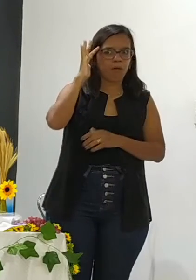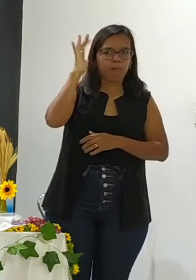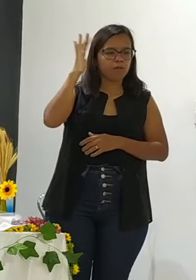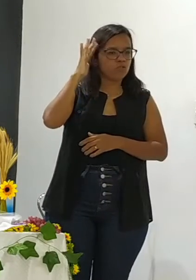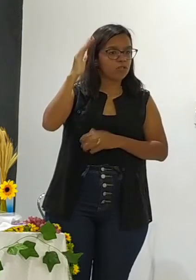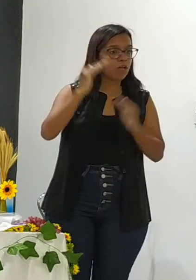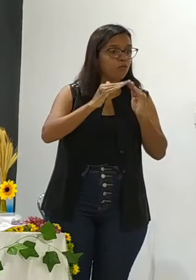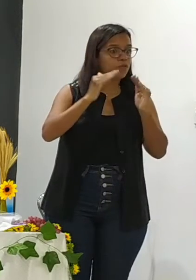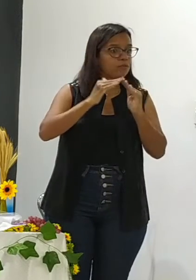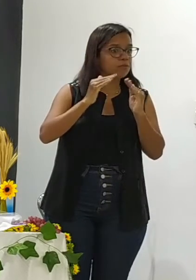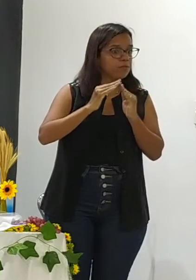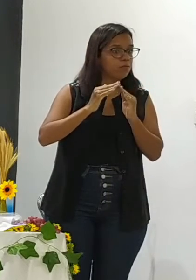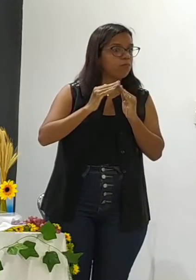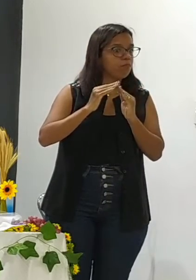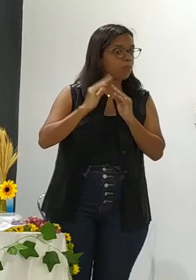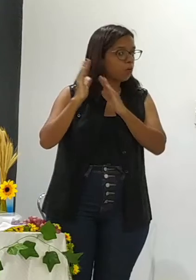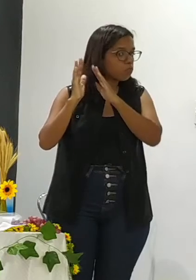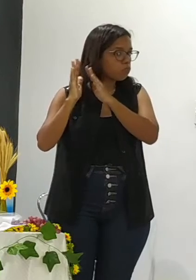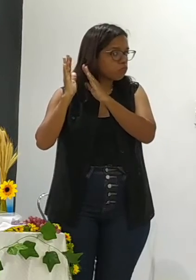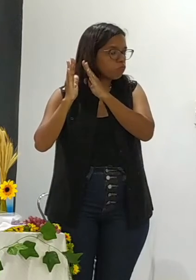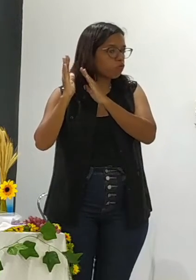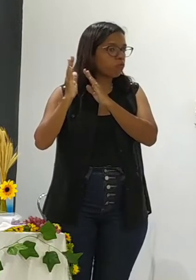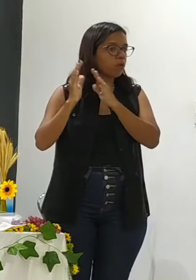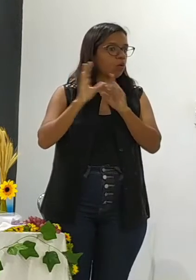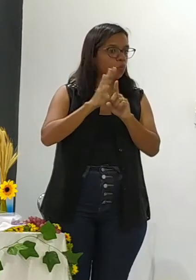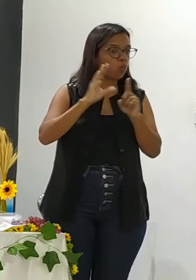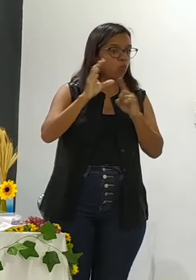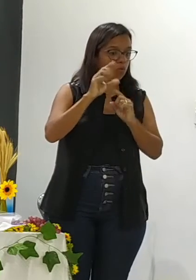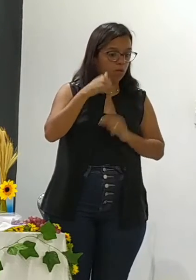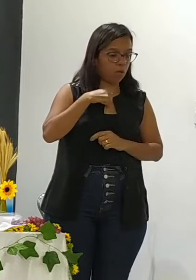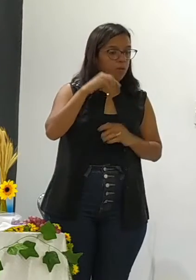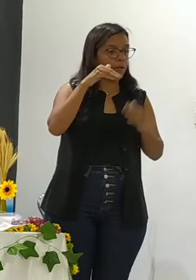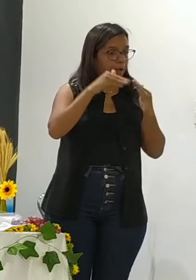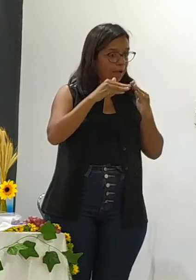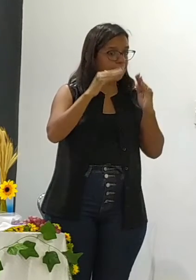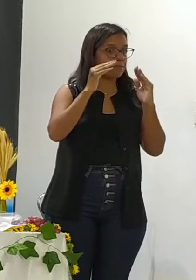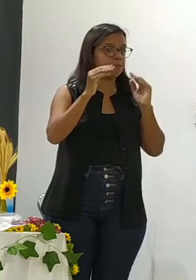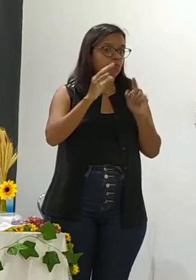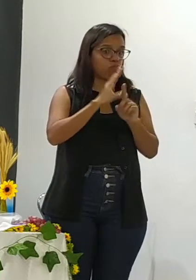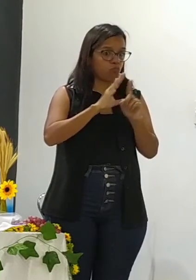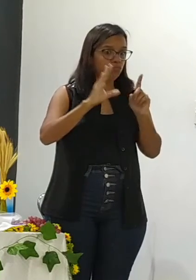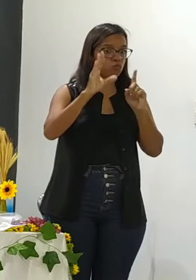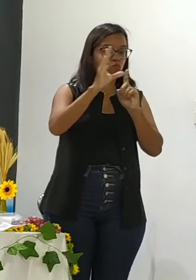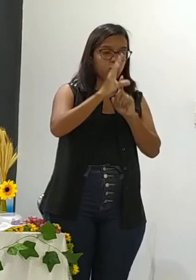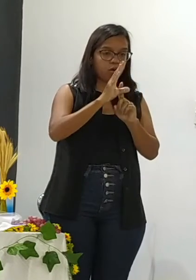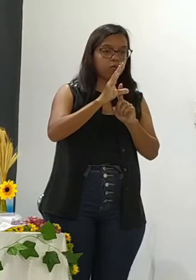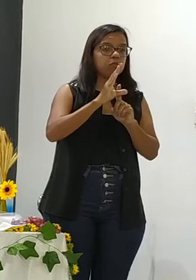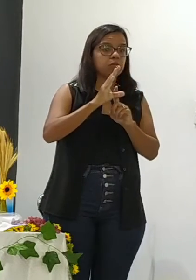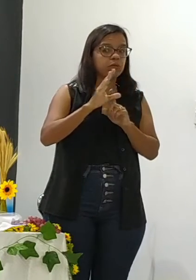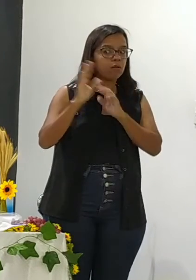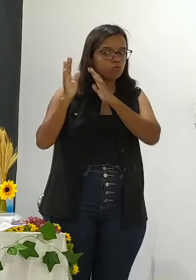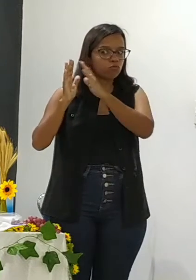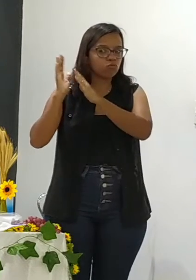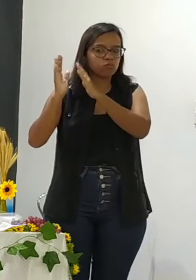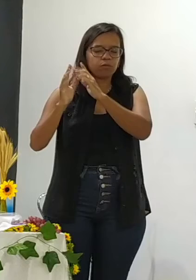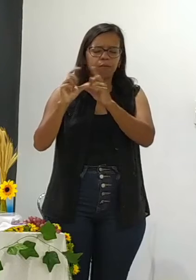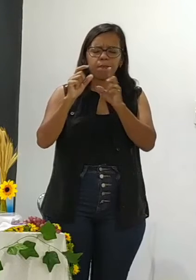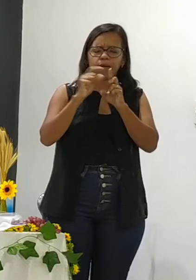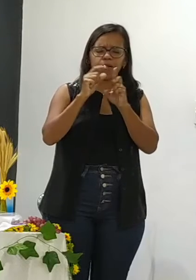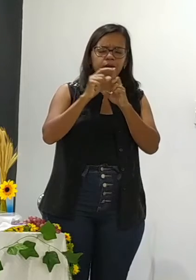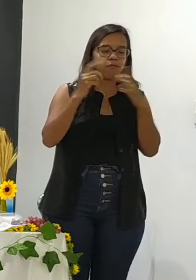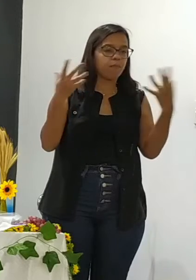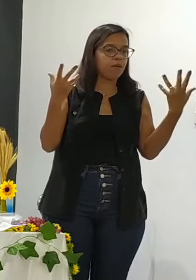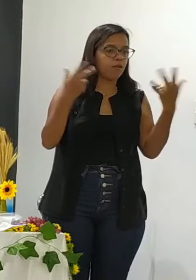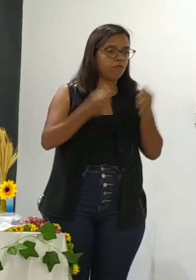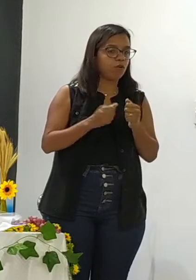iria imaginar isso. Eu fico aqui glorificando a Deus, eu fico ouvindo a palavra, é cada palavra maravilhosa. O